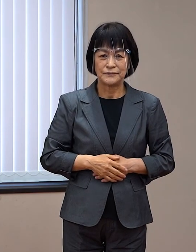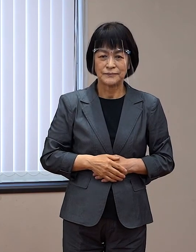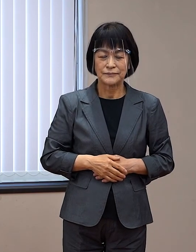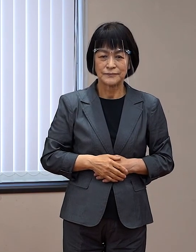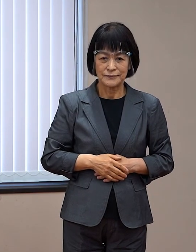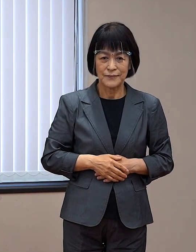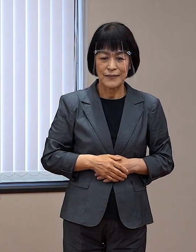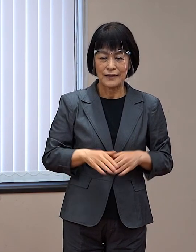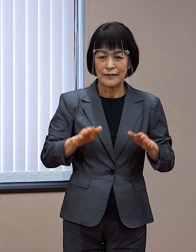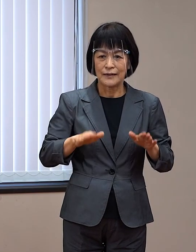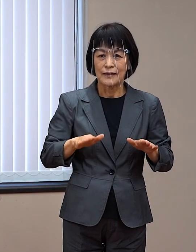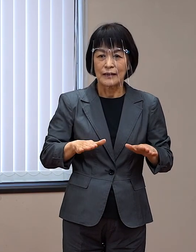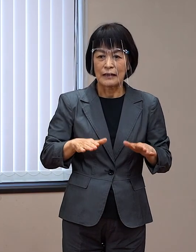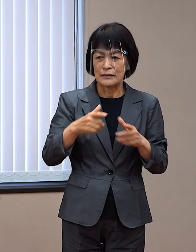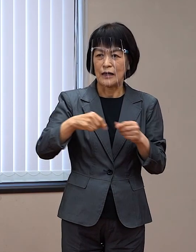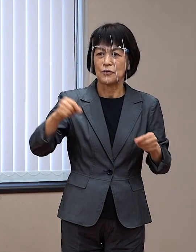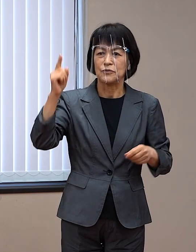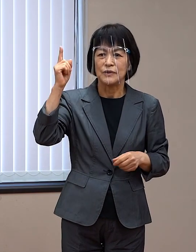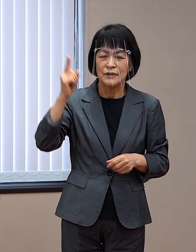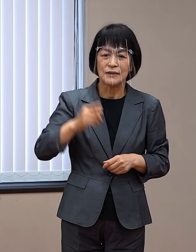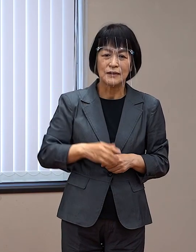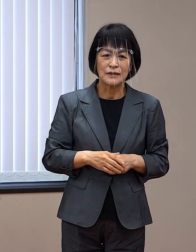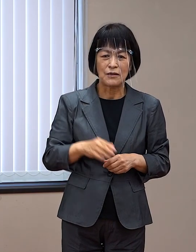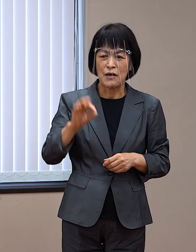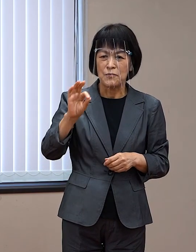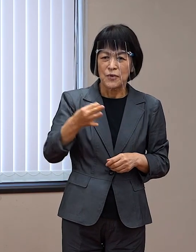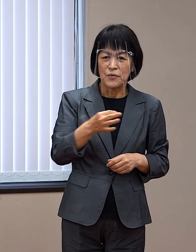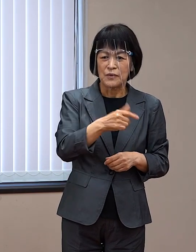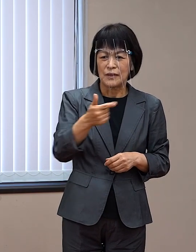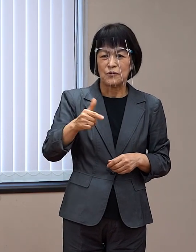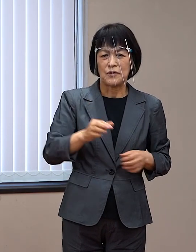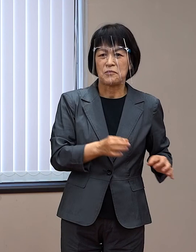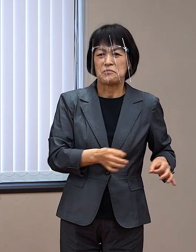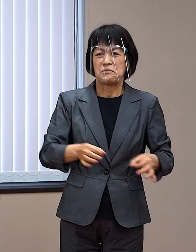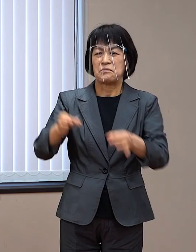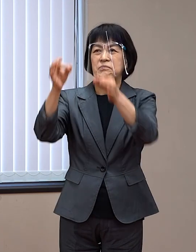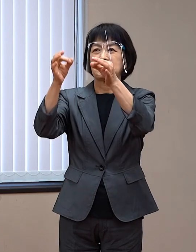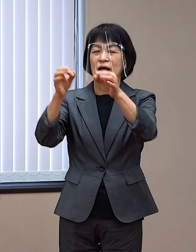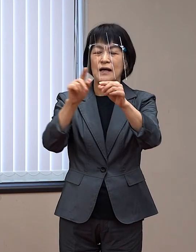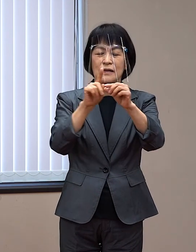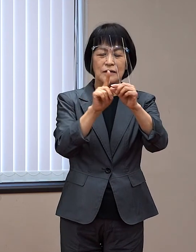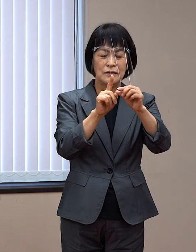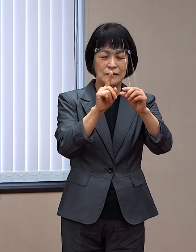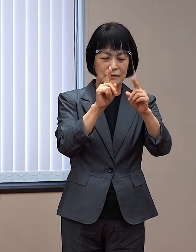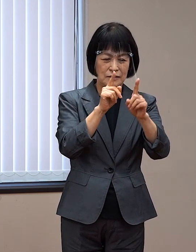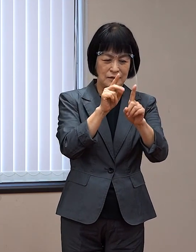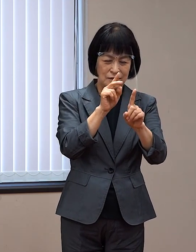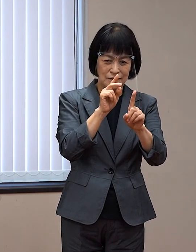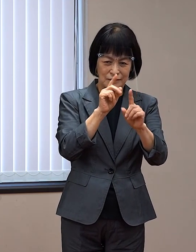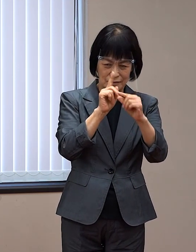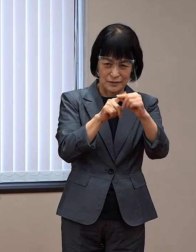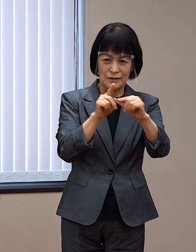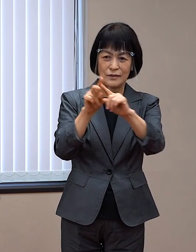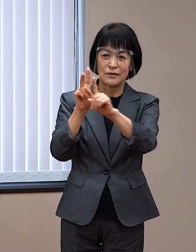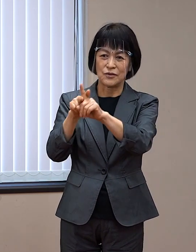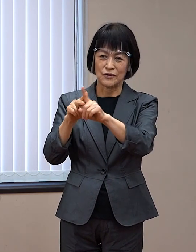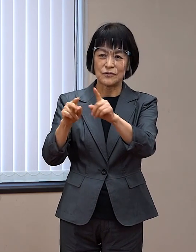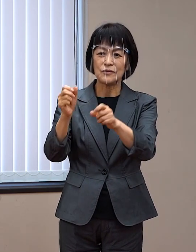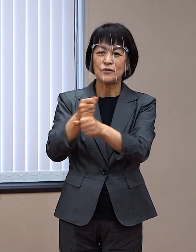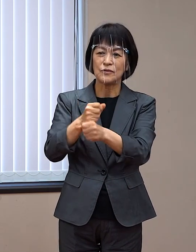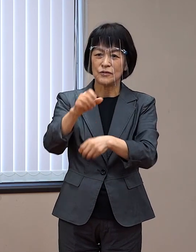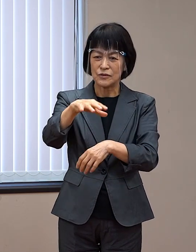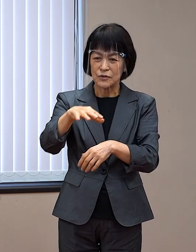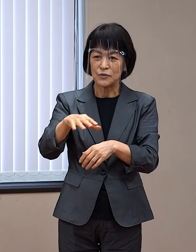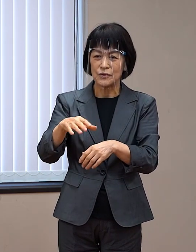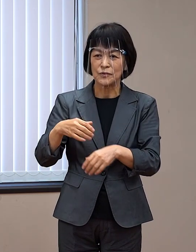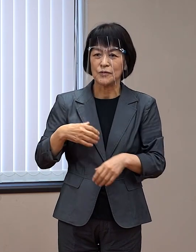なお、現在国では物価高騰を受けて、中小企業支援や生活困窮者支援に向けた